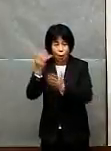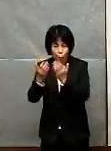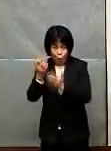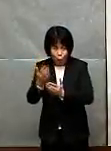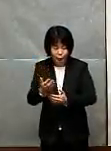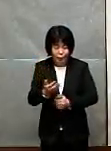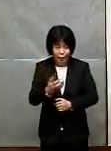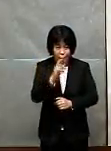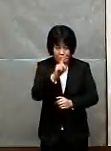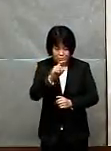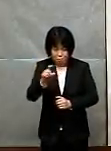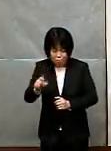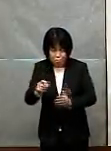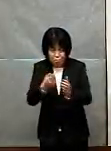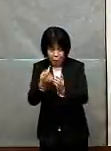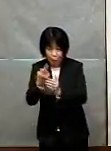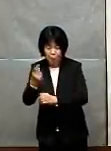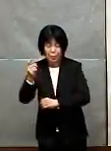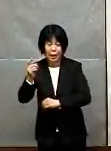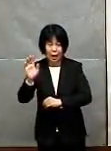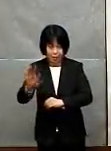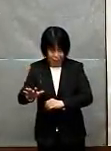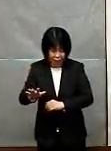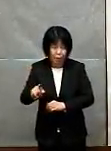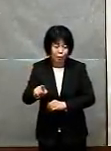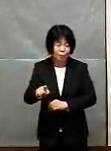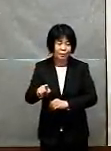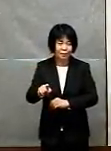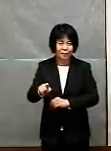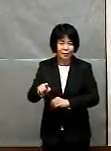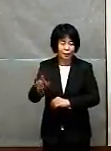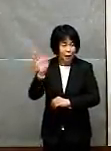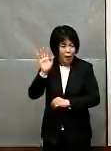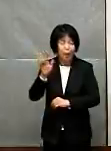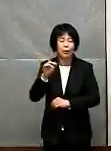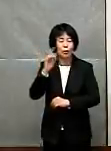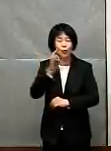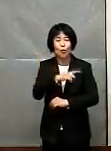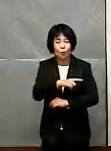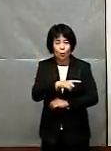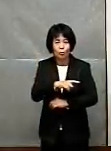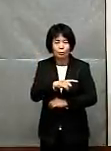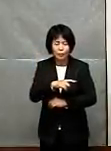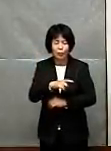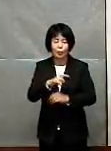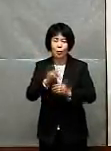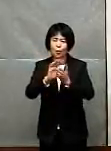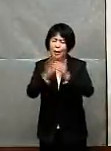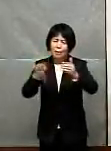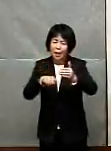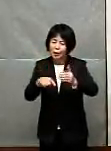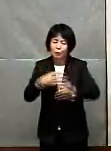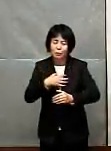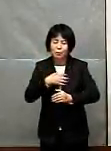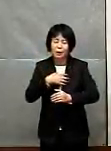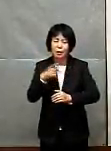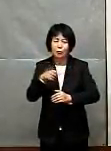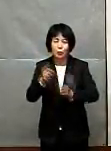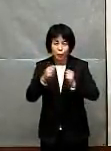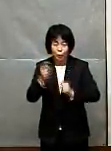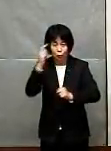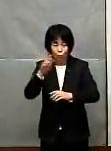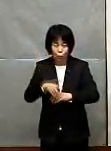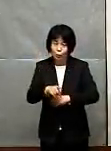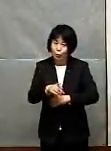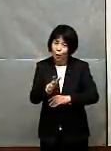昨日も県としての会議開かれていると思うんですが、はい、県内の養鶏業者さんと心配している声もあるかと思うんですけれども、 はい、